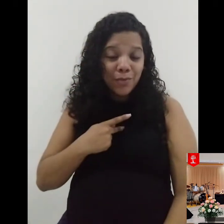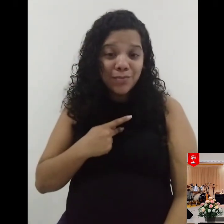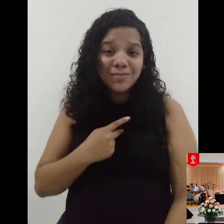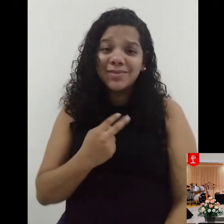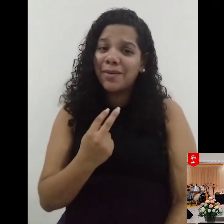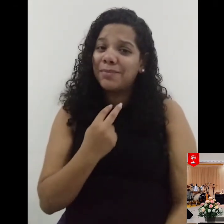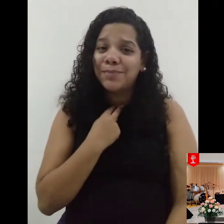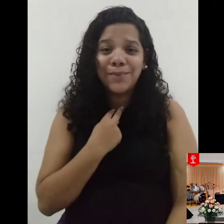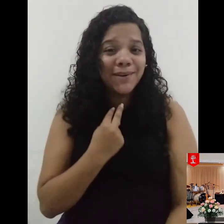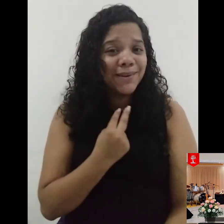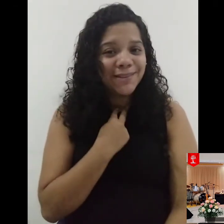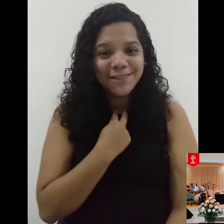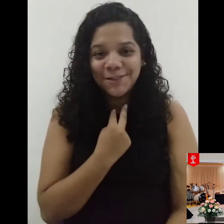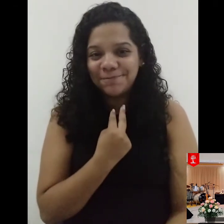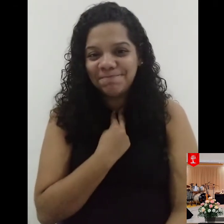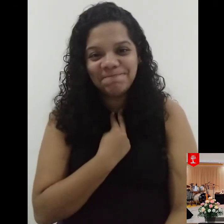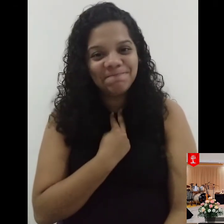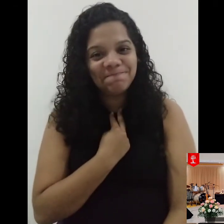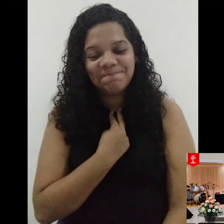humildemente,